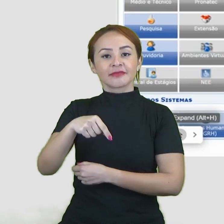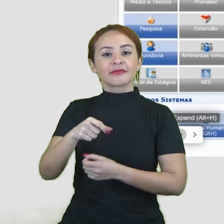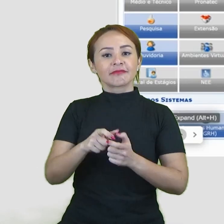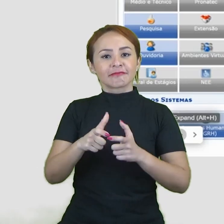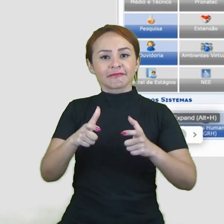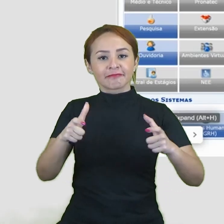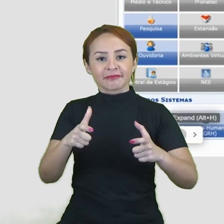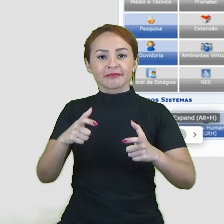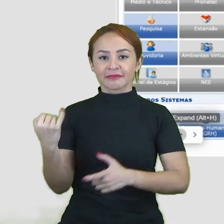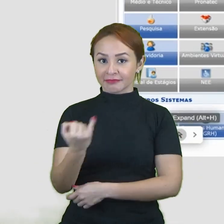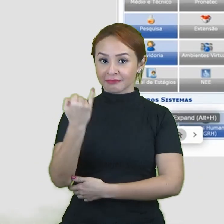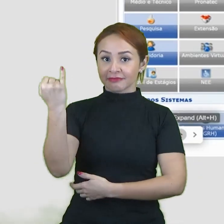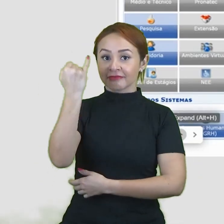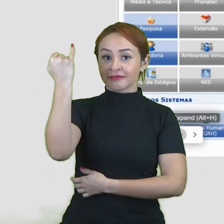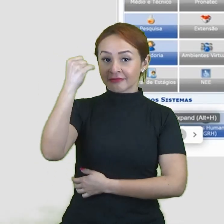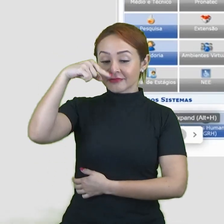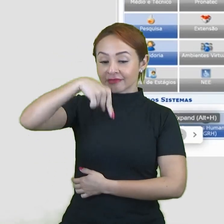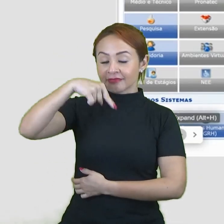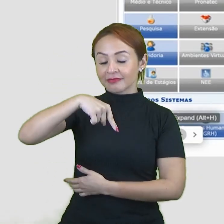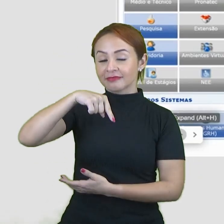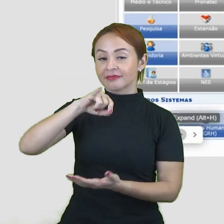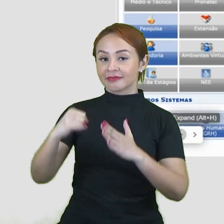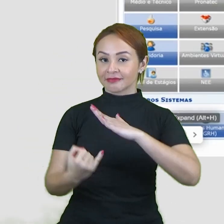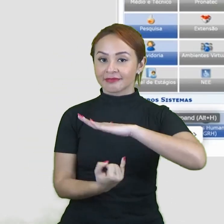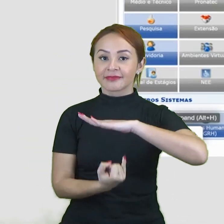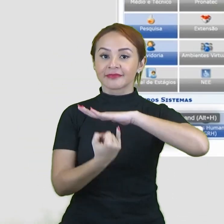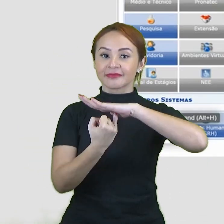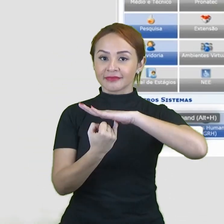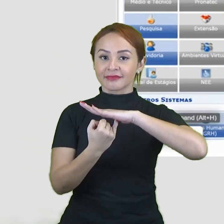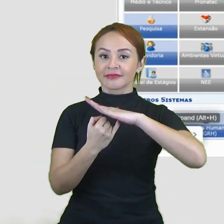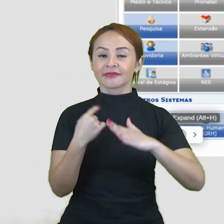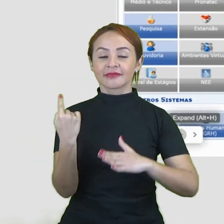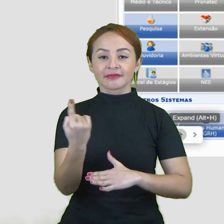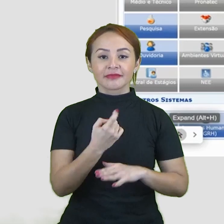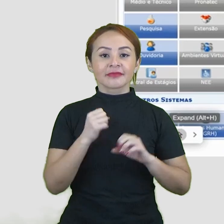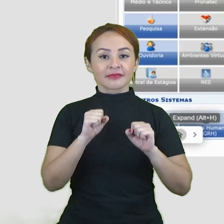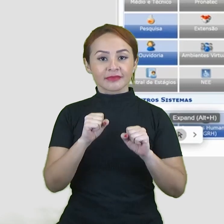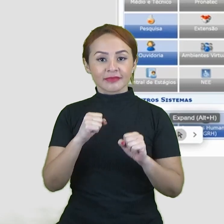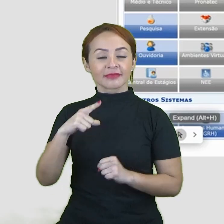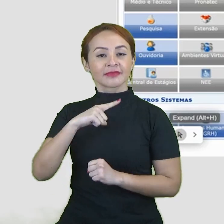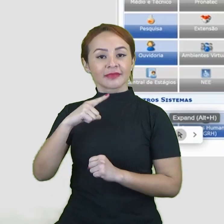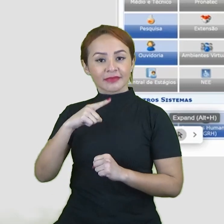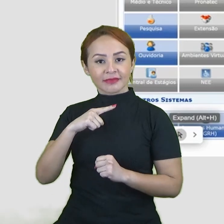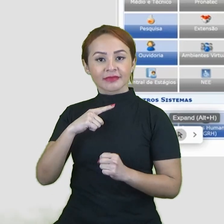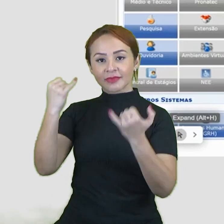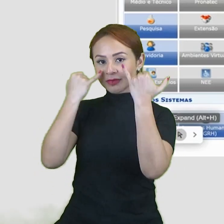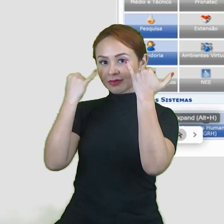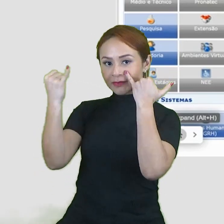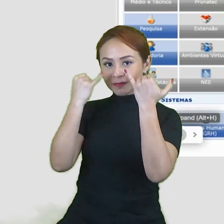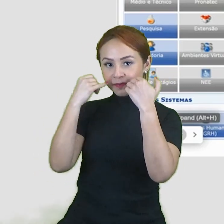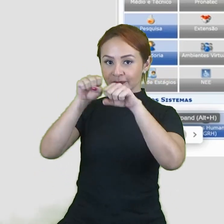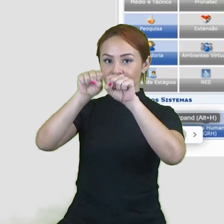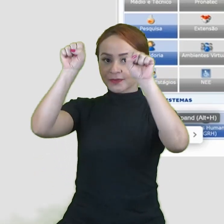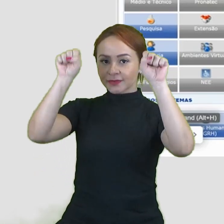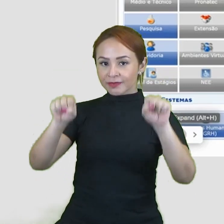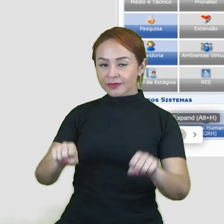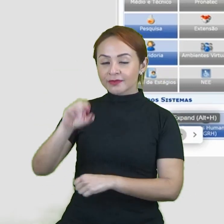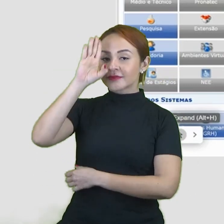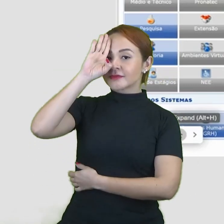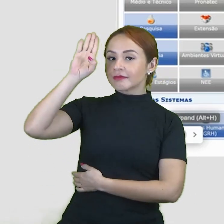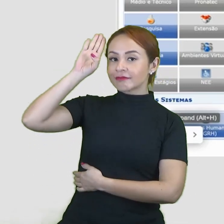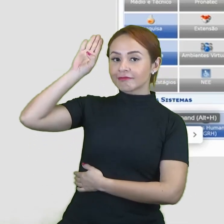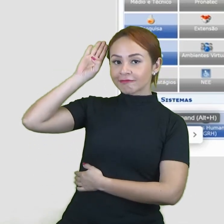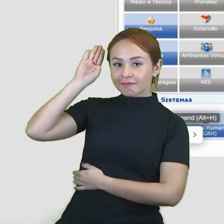para a nossa instituição, bastante esperada, onde nós vamos poder ter as informações do sistema acadêmico